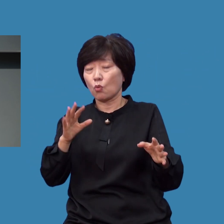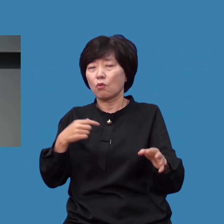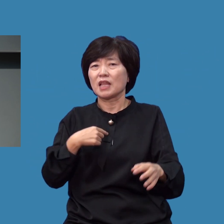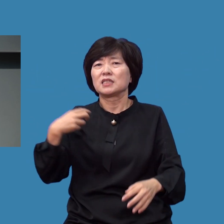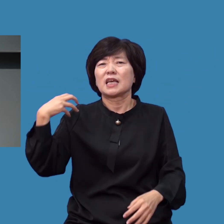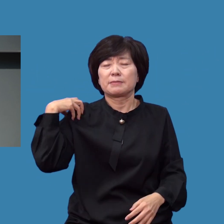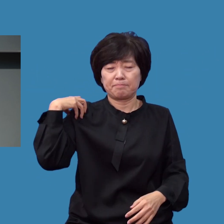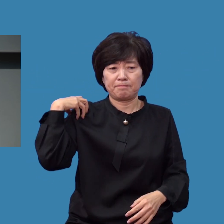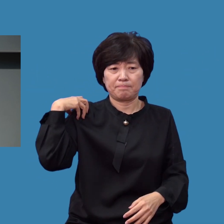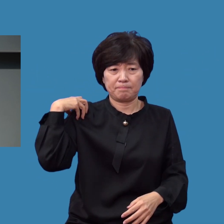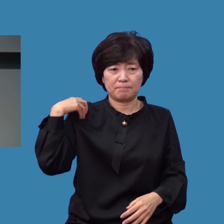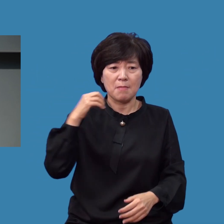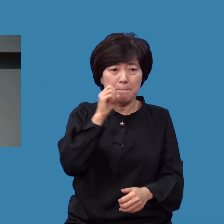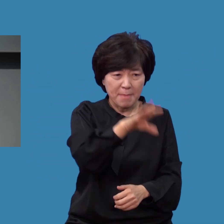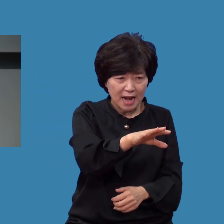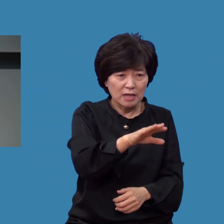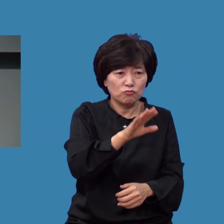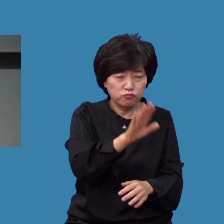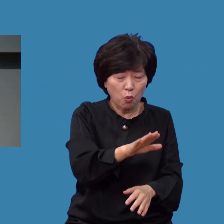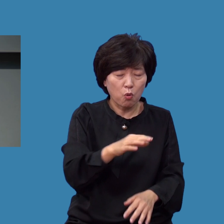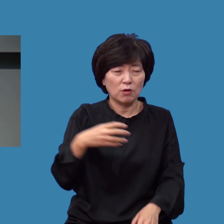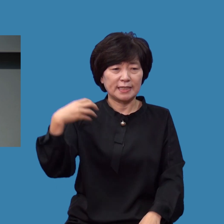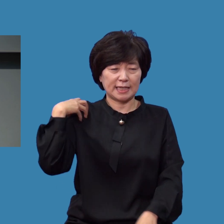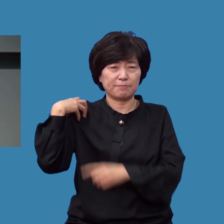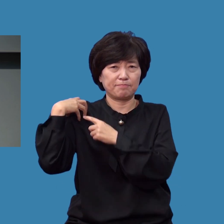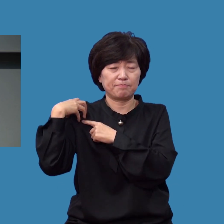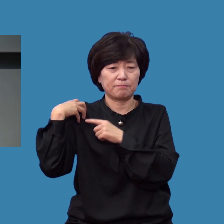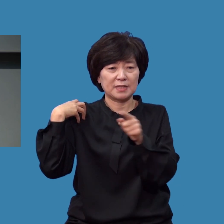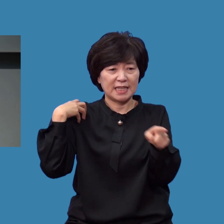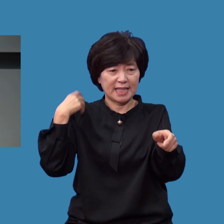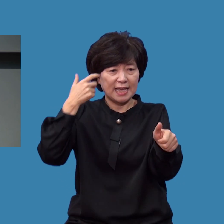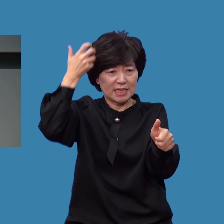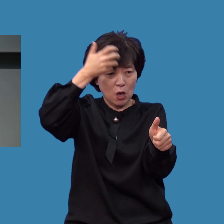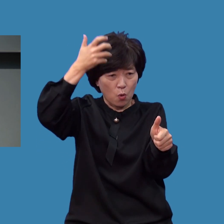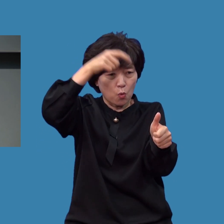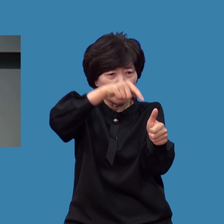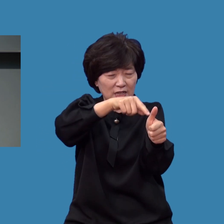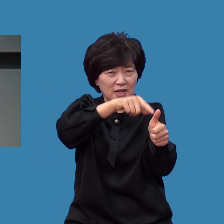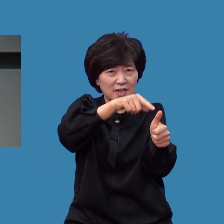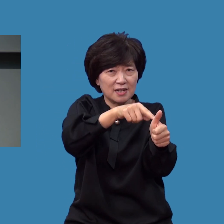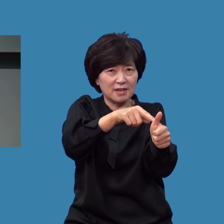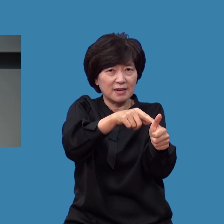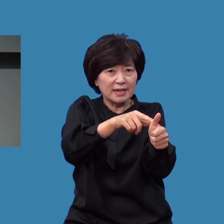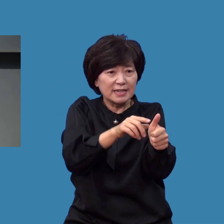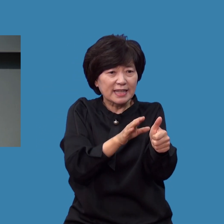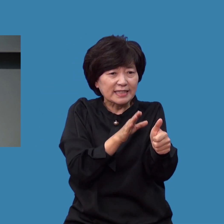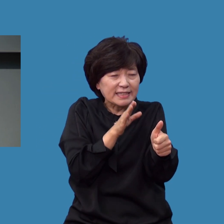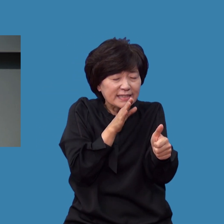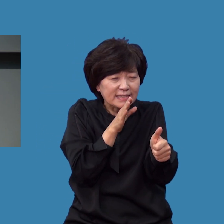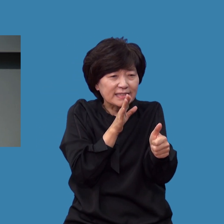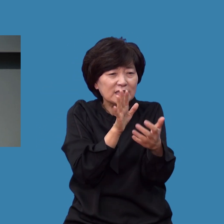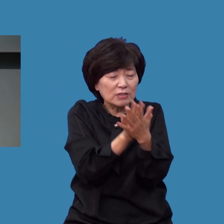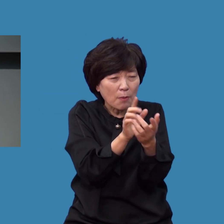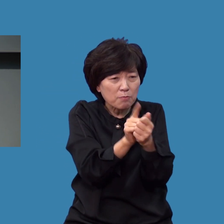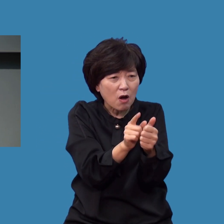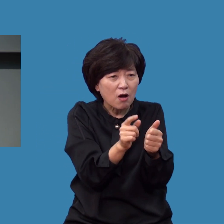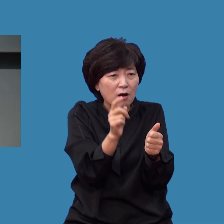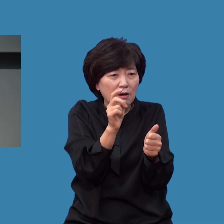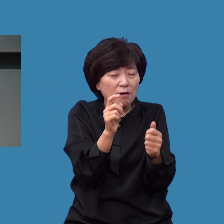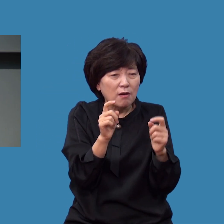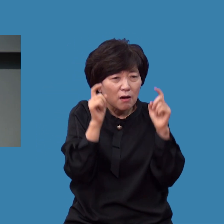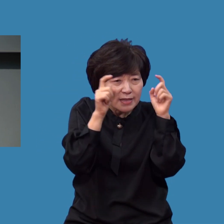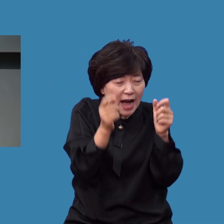이해가 되세요? 그래서 내가 그 영혼을 직접적으로 목양하고 있는, 그래서 그 영혼에